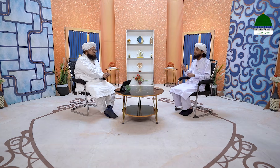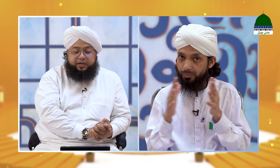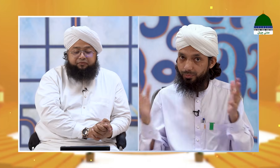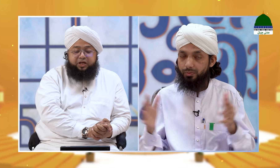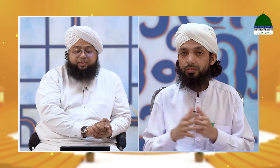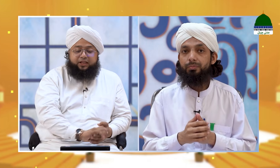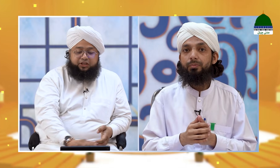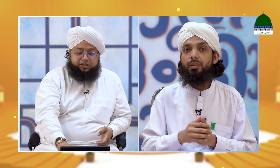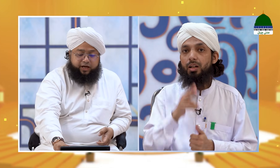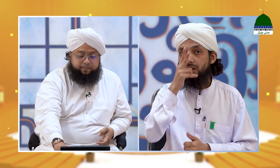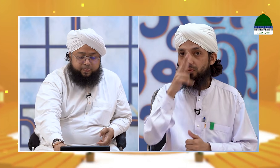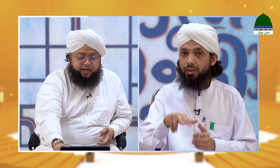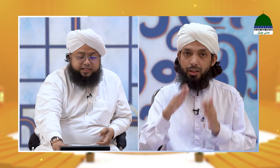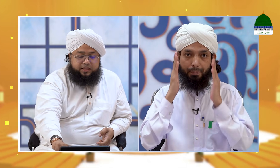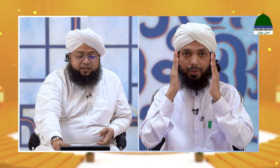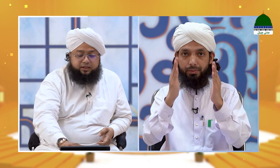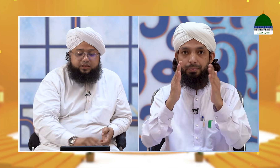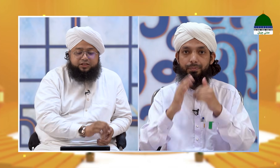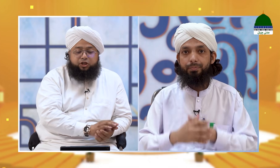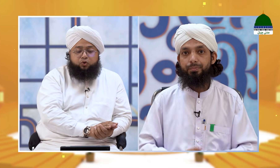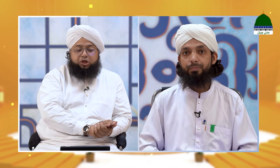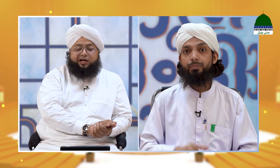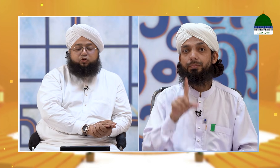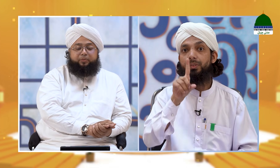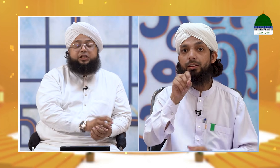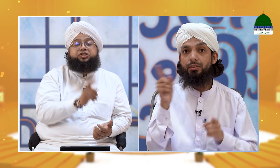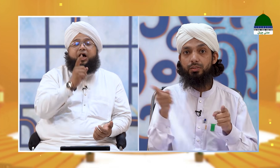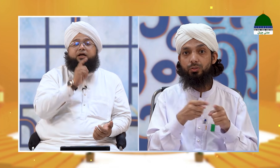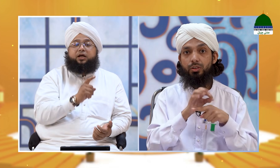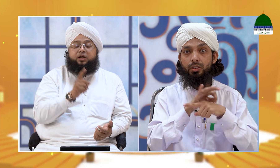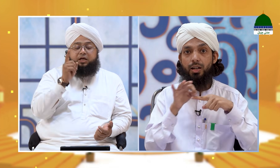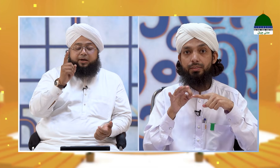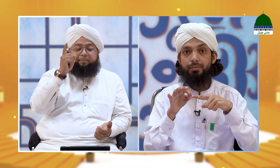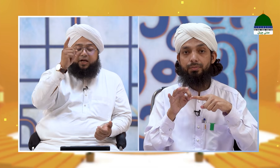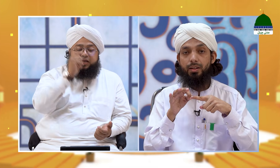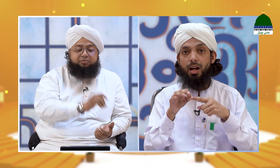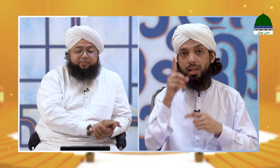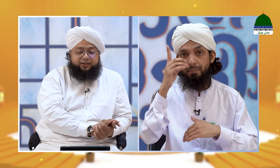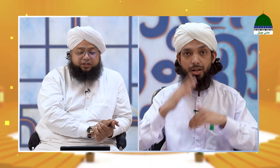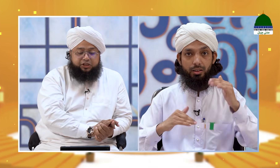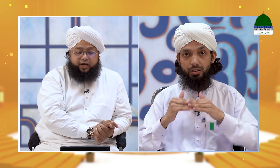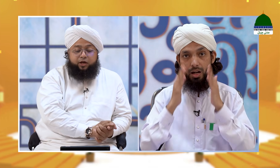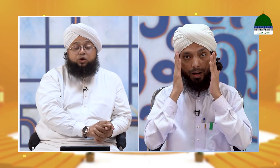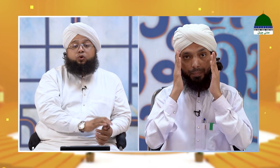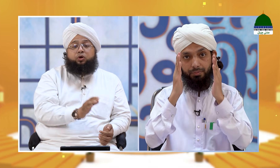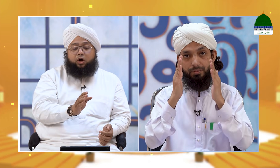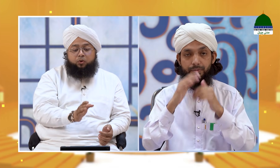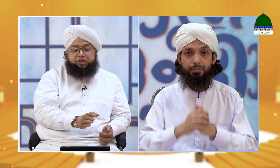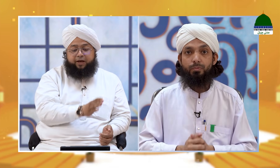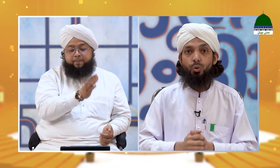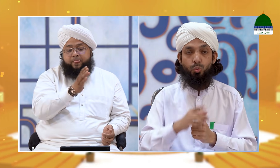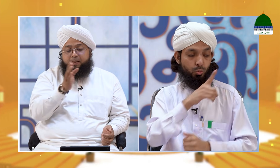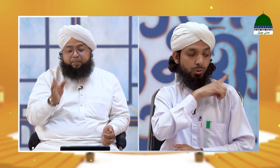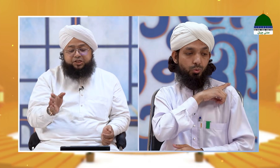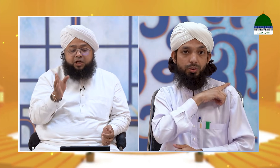خوب نفلی عبادت کی جائے۔ ان 10 دنوں کی راتوں میں جاگ کر رب کریم کی عبادت کی جائے، گناہوں